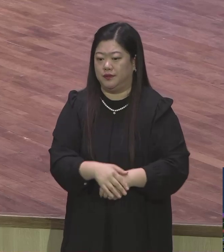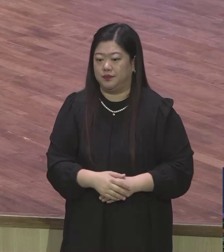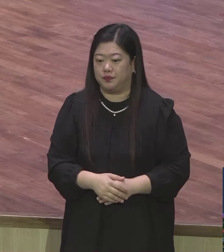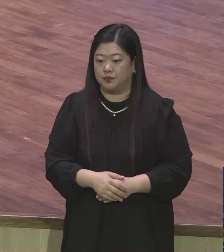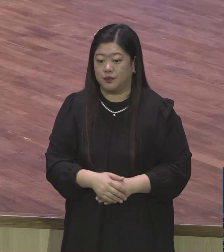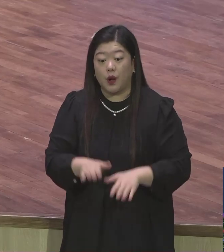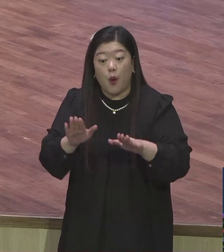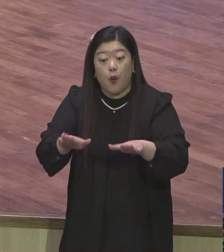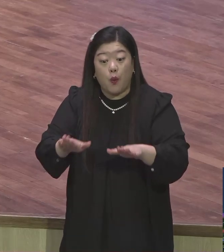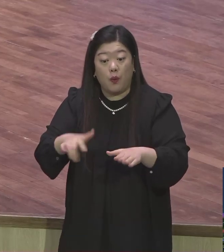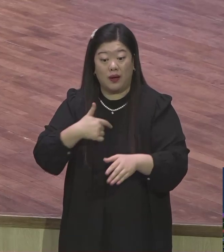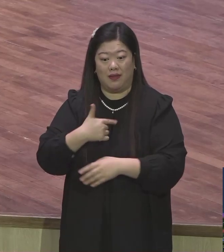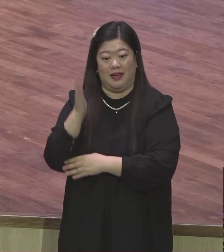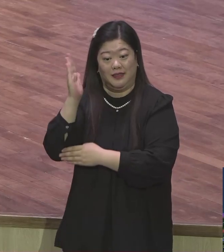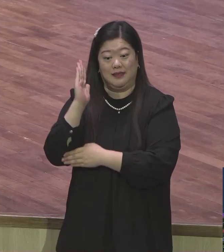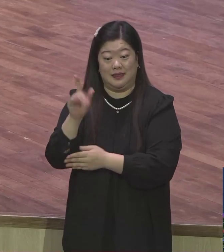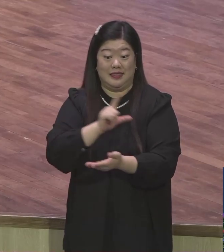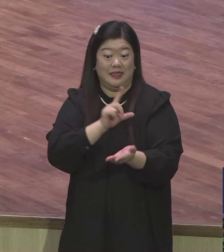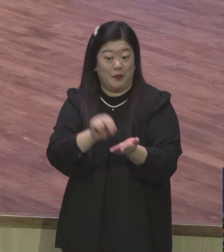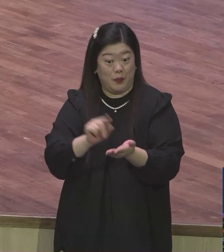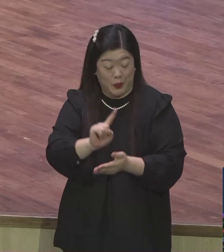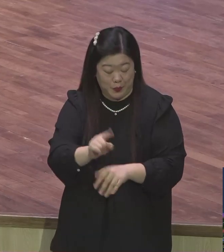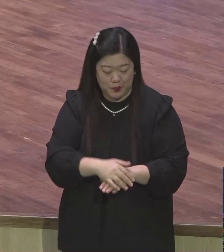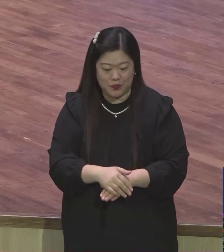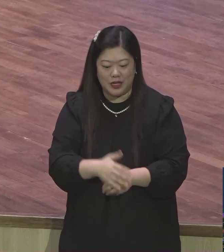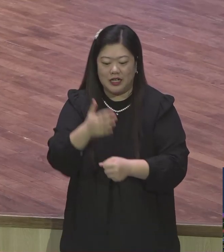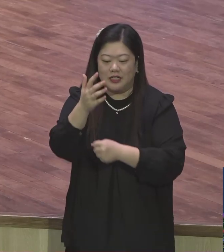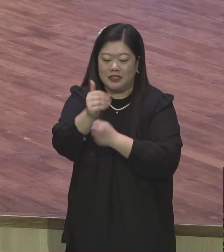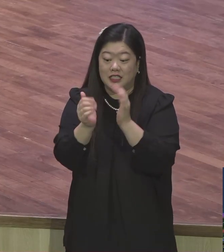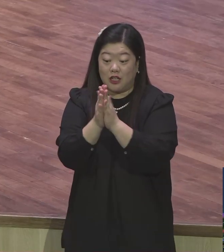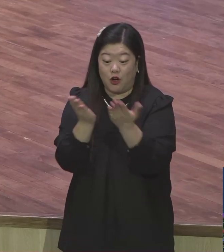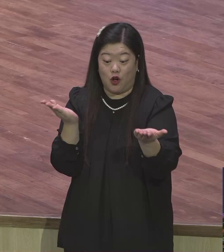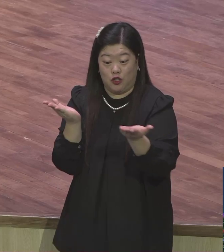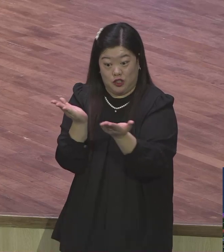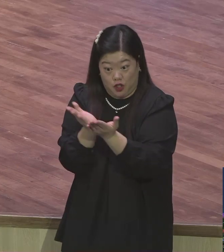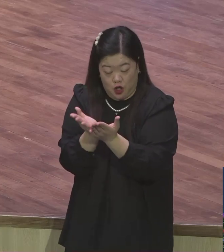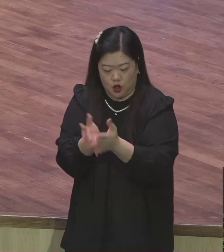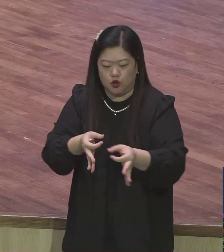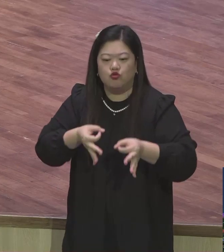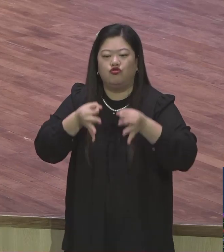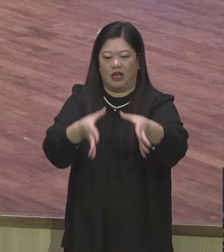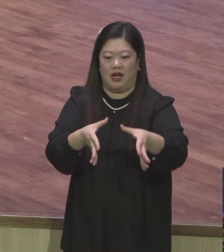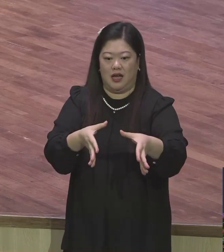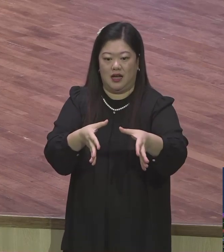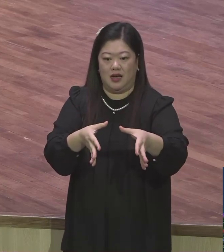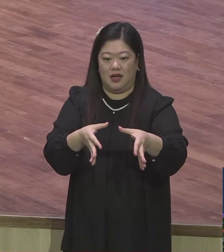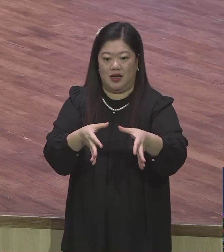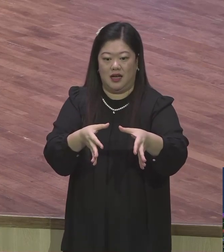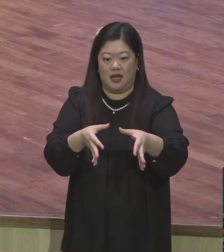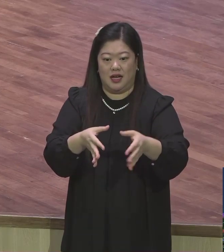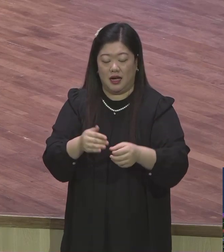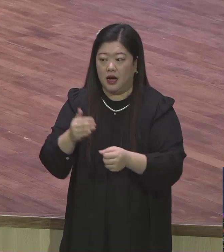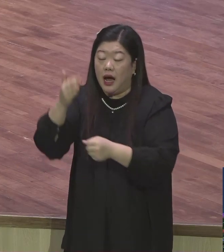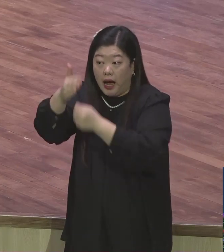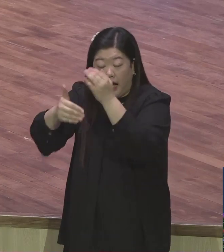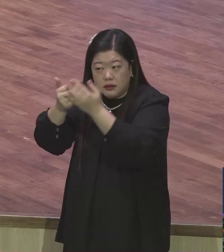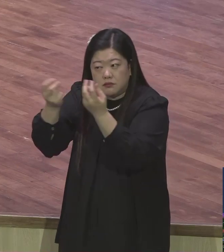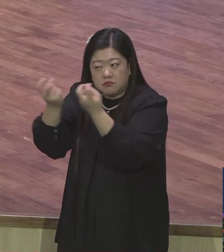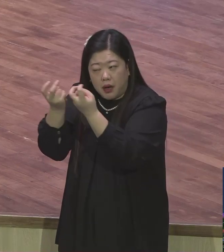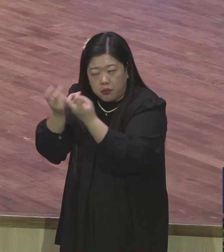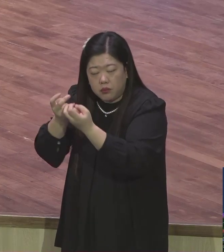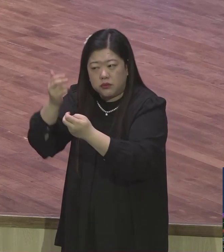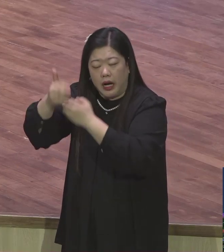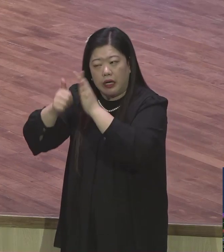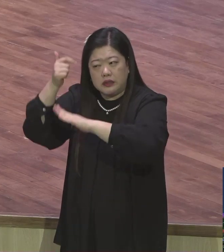주제로 제가 특강하는데 참석 많이 하시기 바랍니다. 하나님의 절대 계획, 절대 목표를